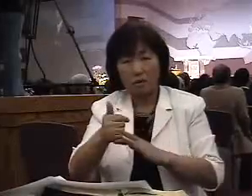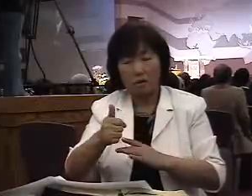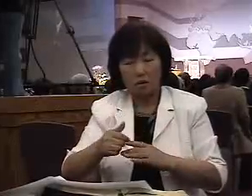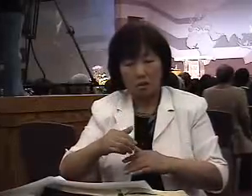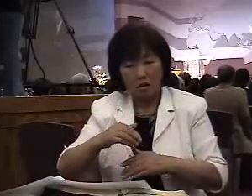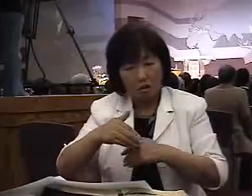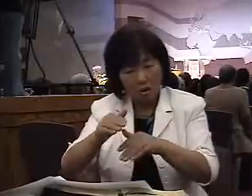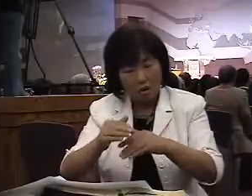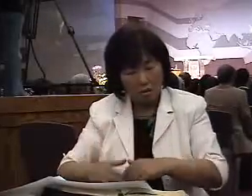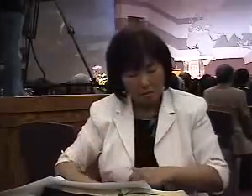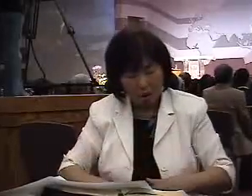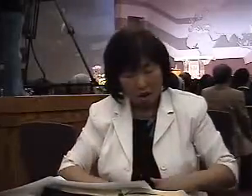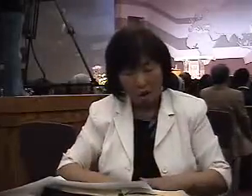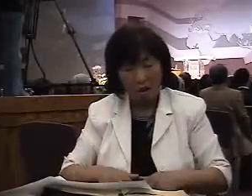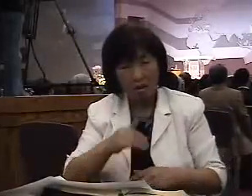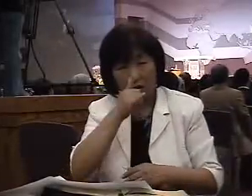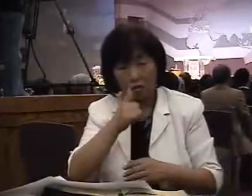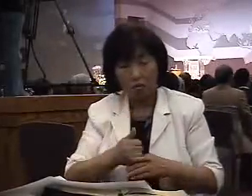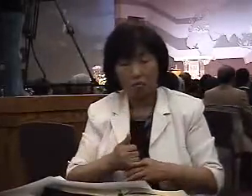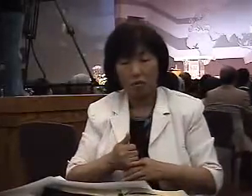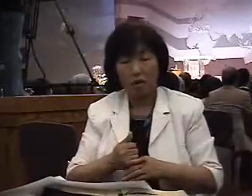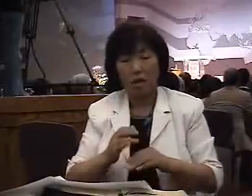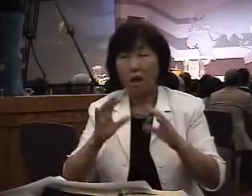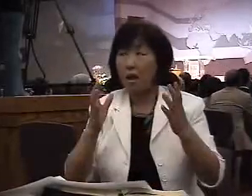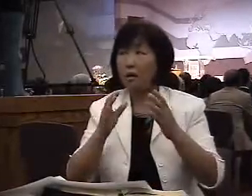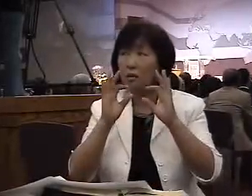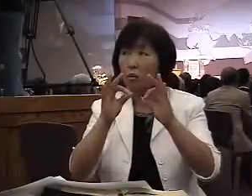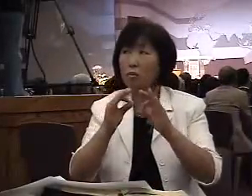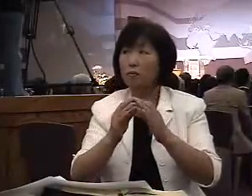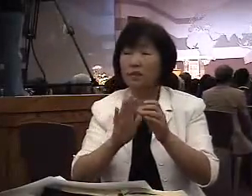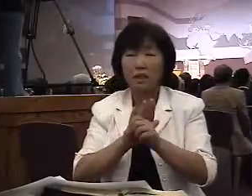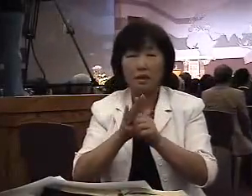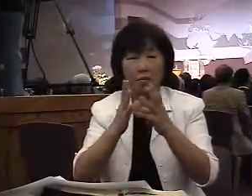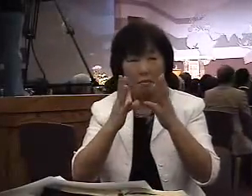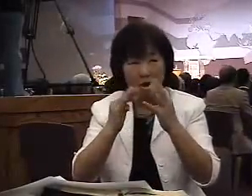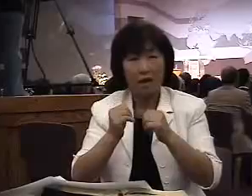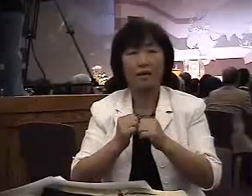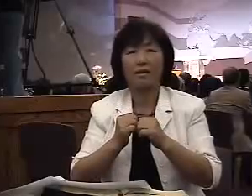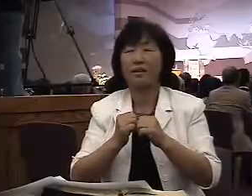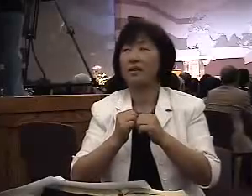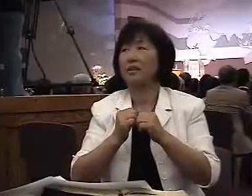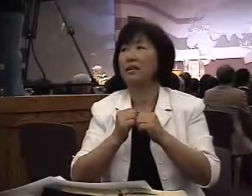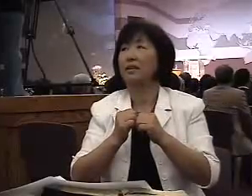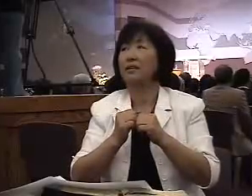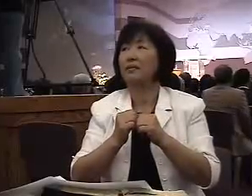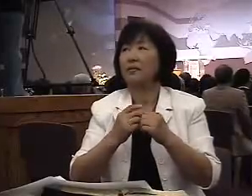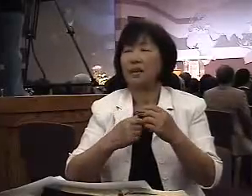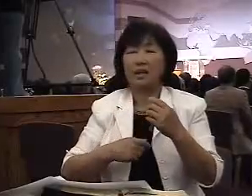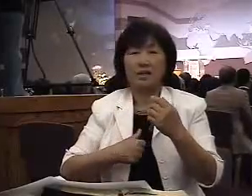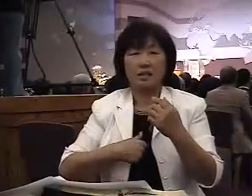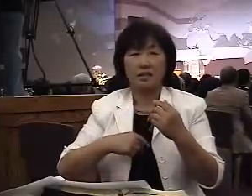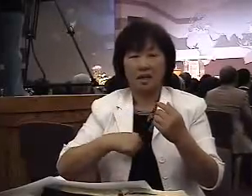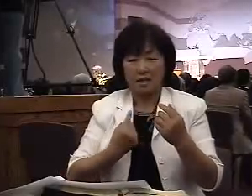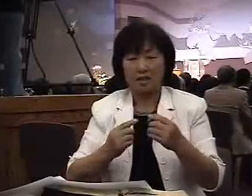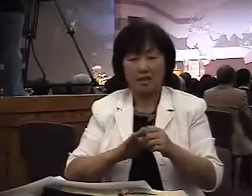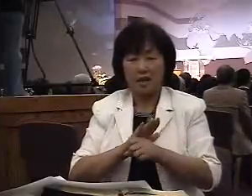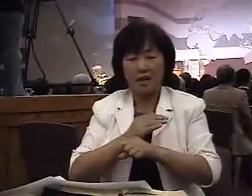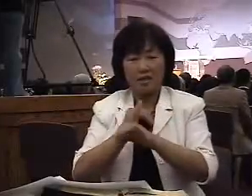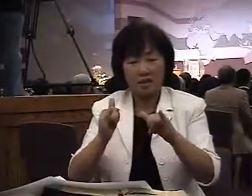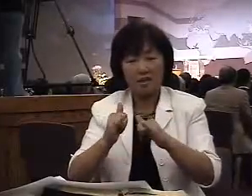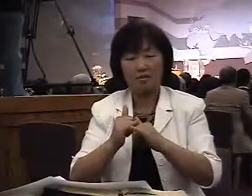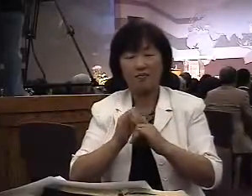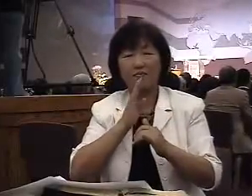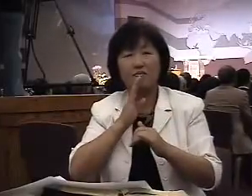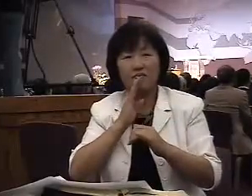안절부절했어요. 아이들을 보면은요, 사랑이 많은 사람들을 막 찾아가더라. 자기들을 사랑하는 자들을